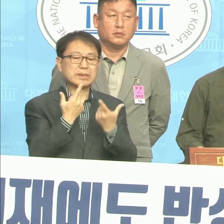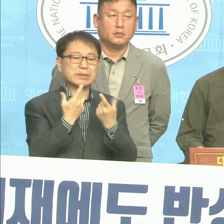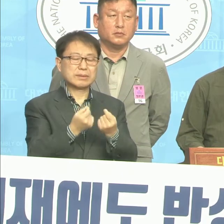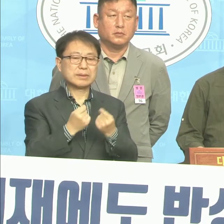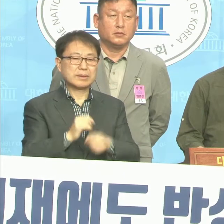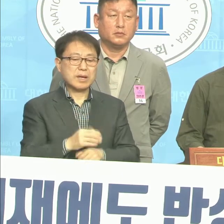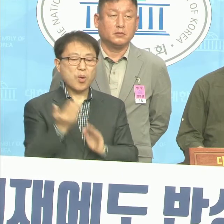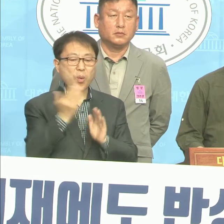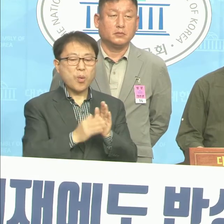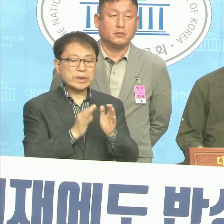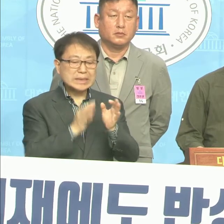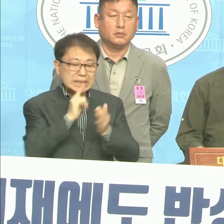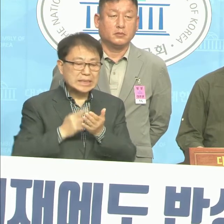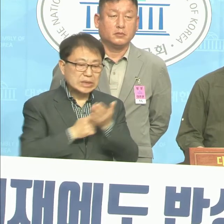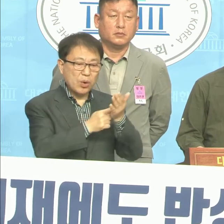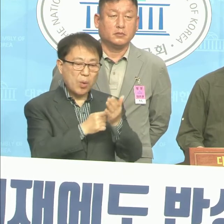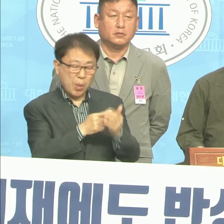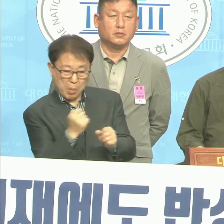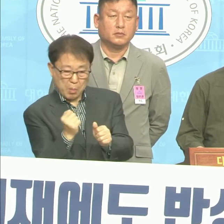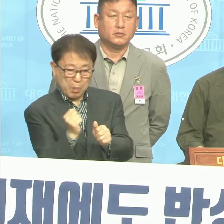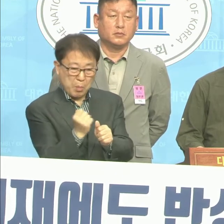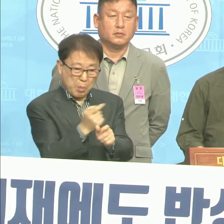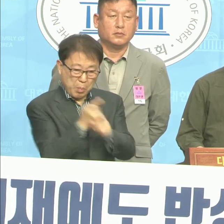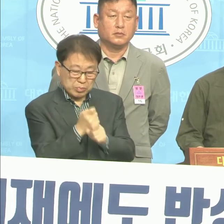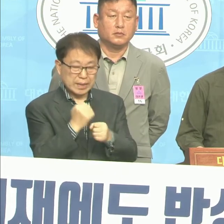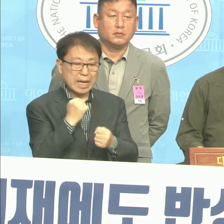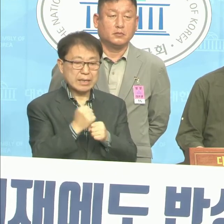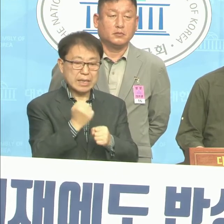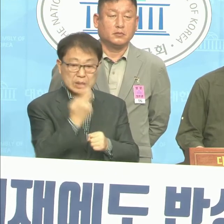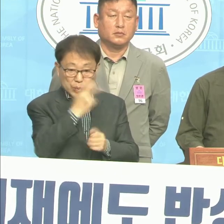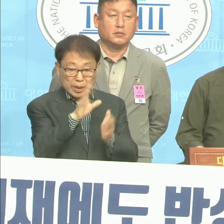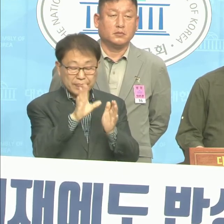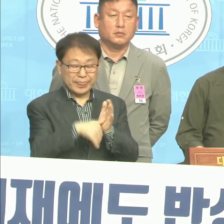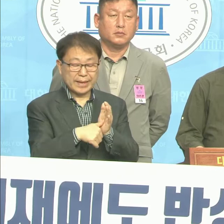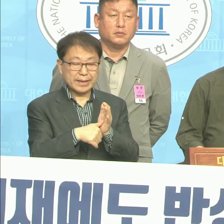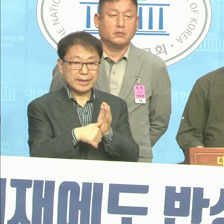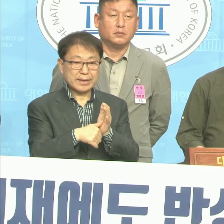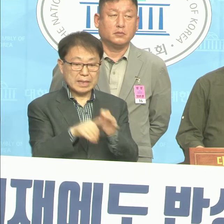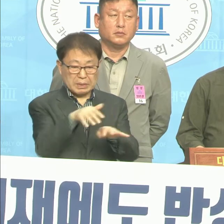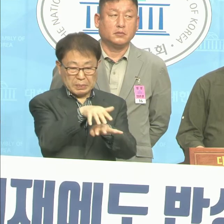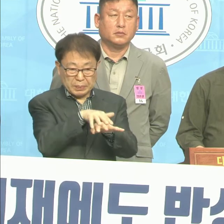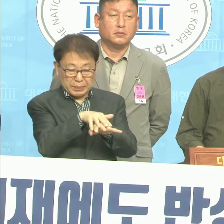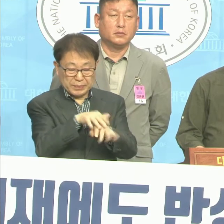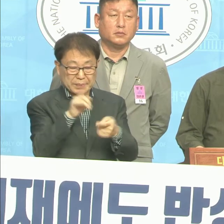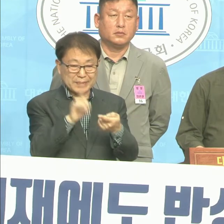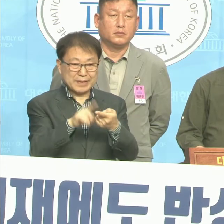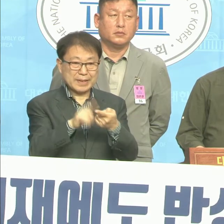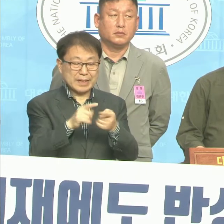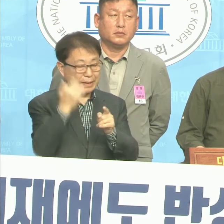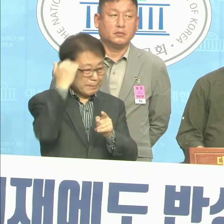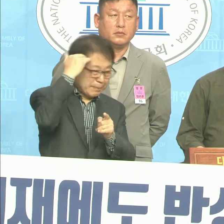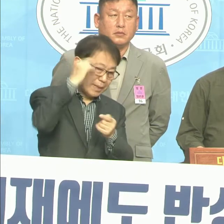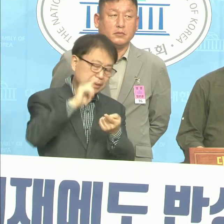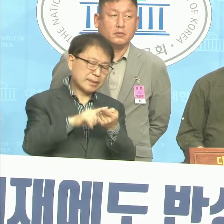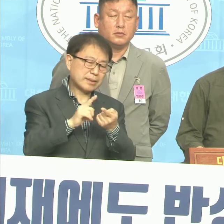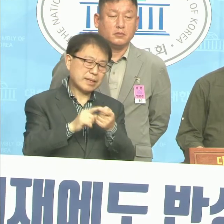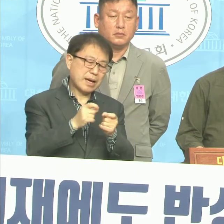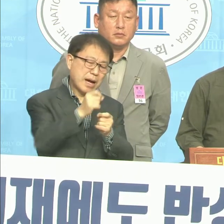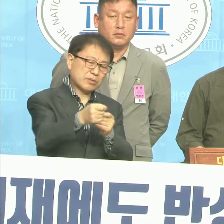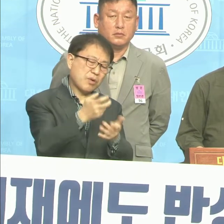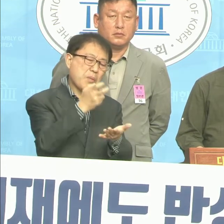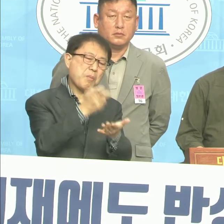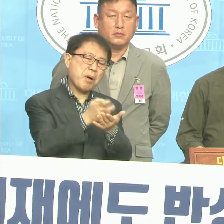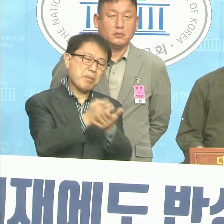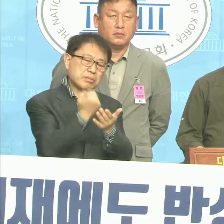공정의 신고 보복 쌩 2 그리고 공정이 조사시 조직적인 방해 행위 등 하도급법 을